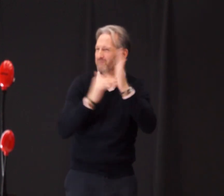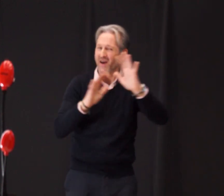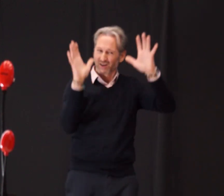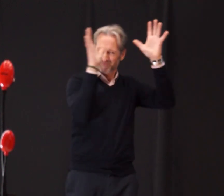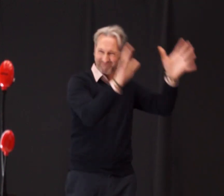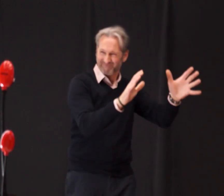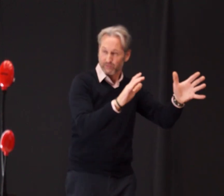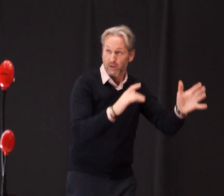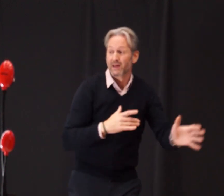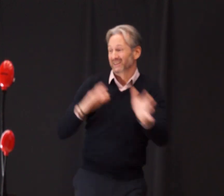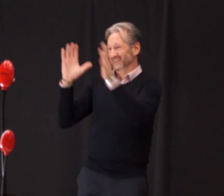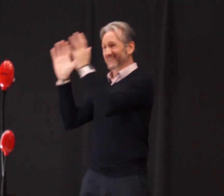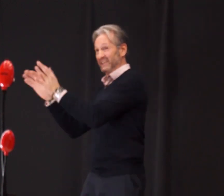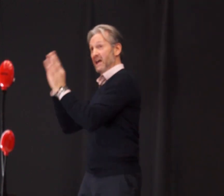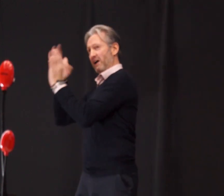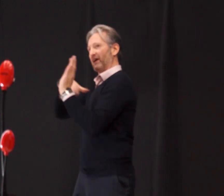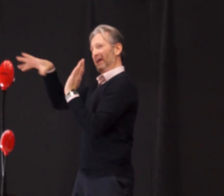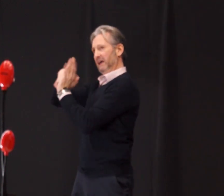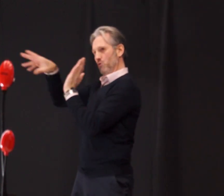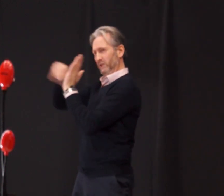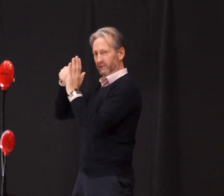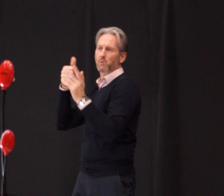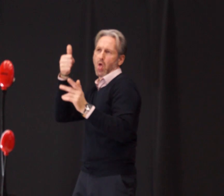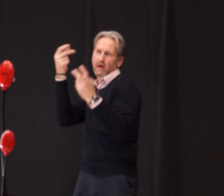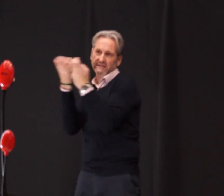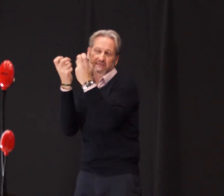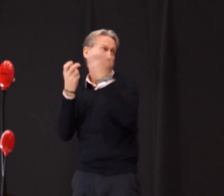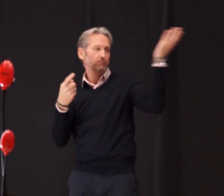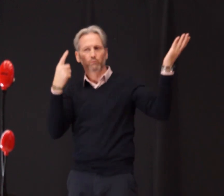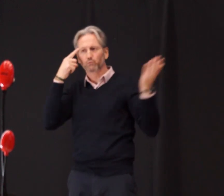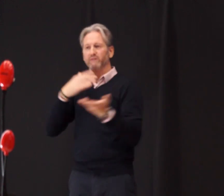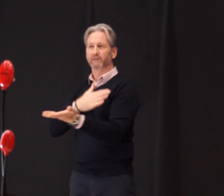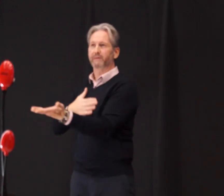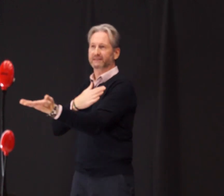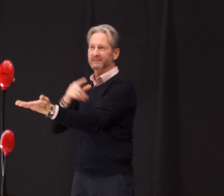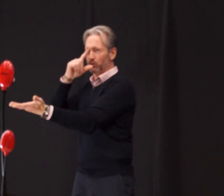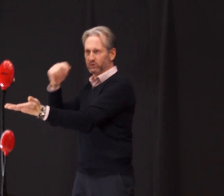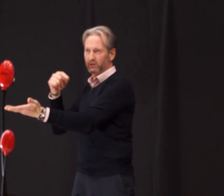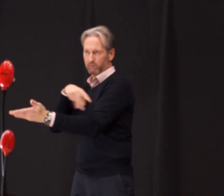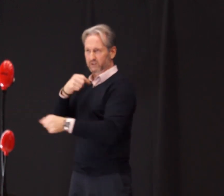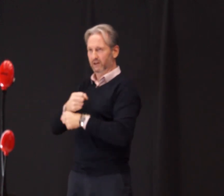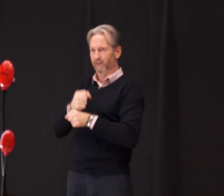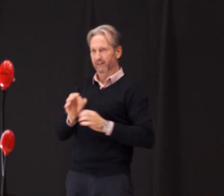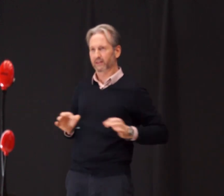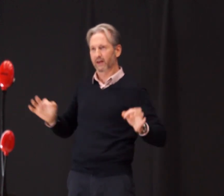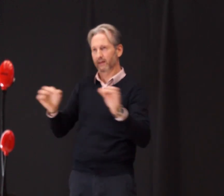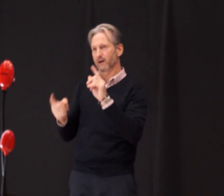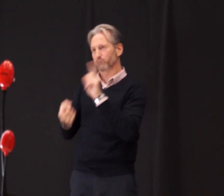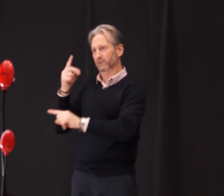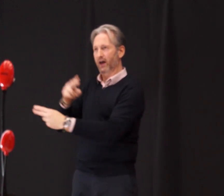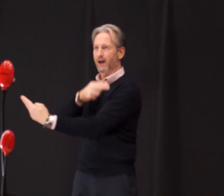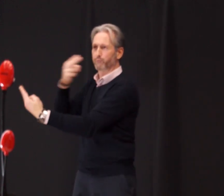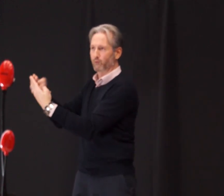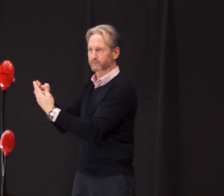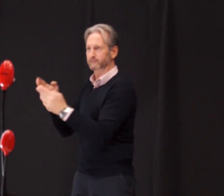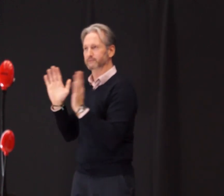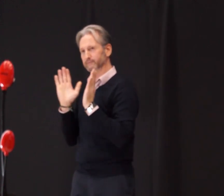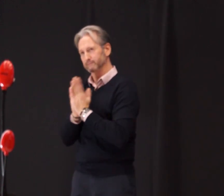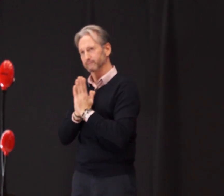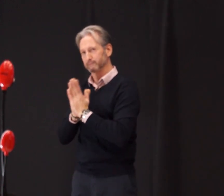résolution. Là, maintenant, je passe sur un autre sujet qui est sur la question de l'iconicité. Là, je vais faire un grand plaisir à la question plus que ça, parce